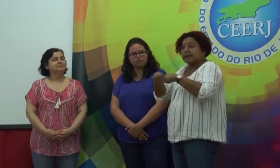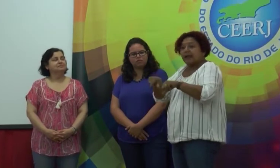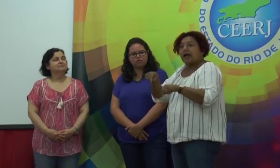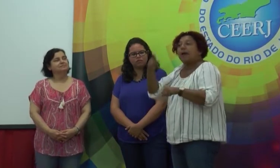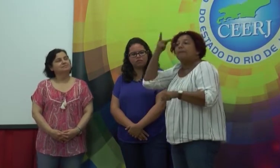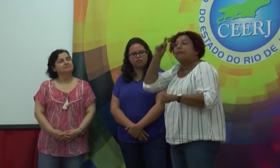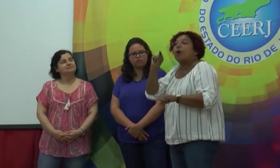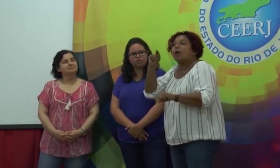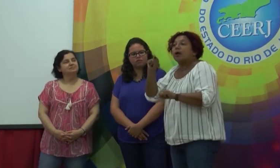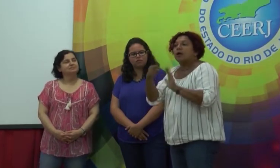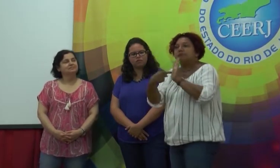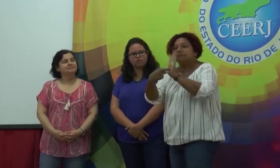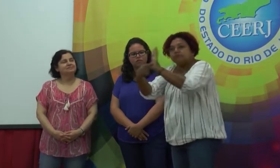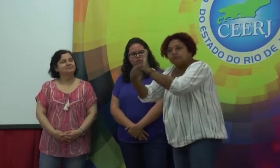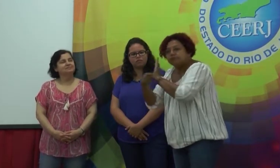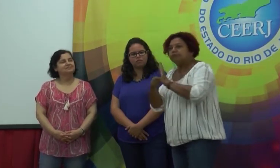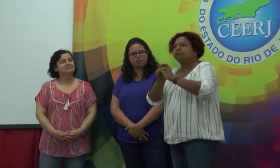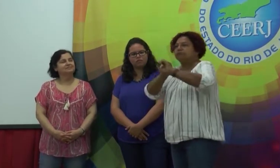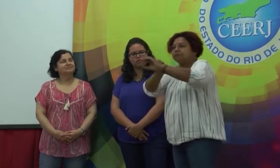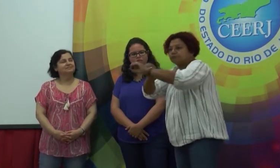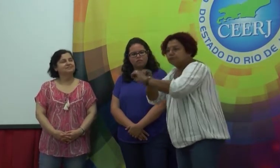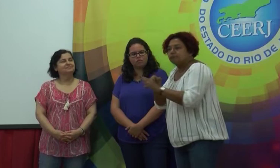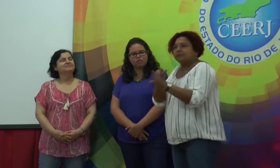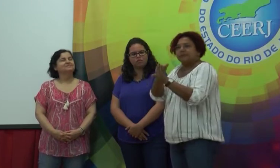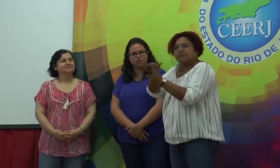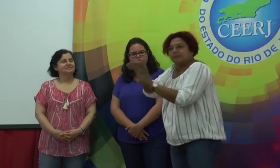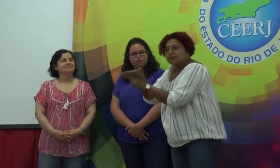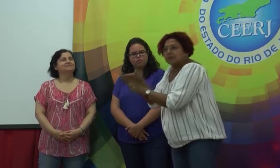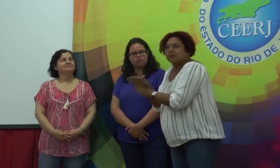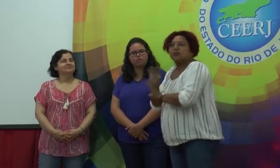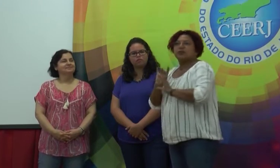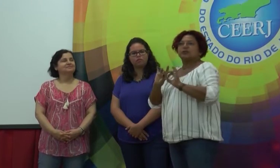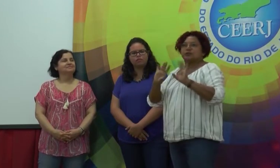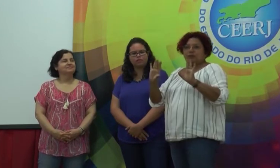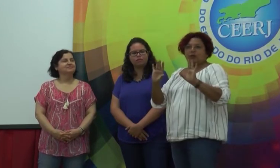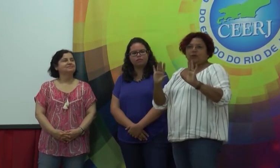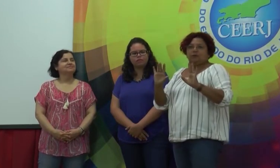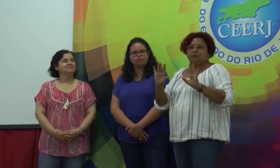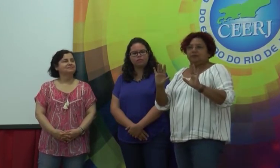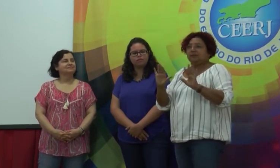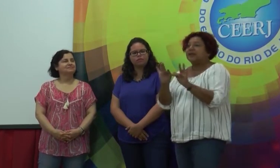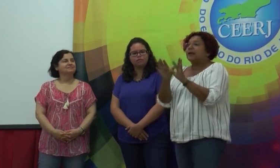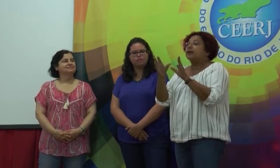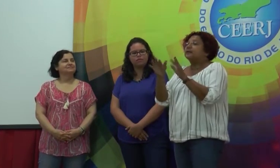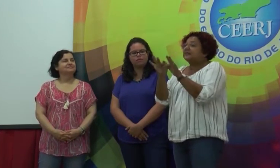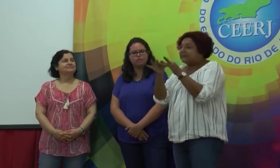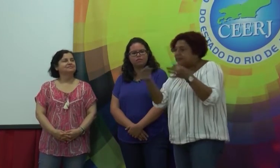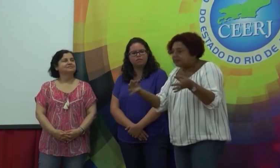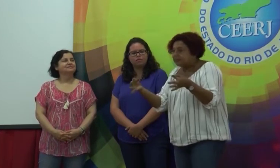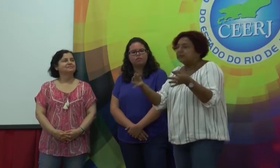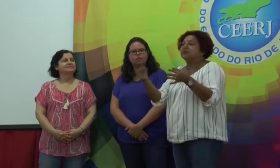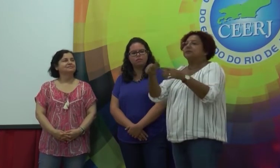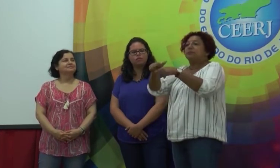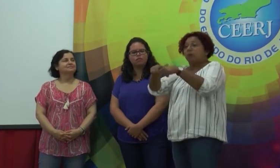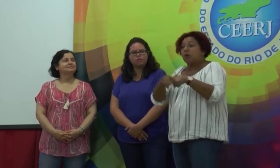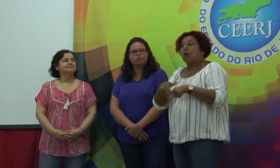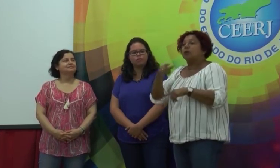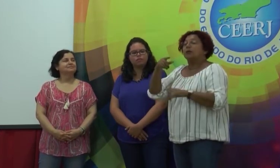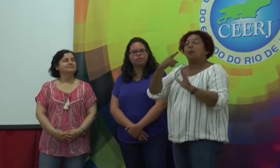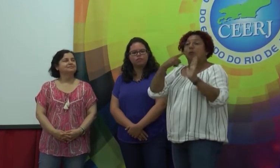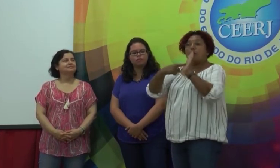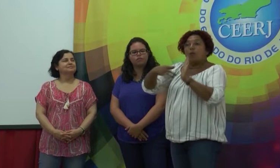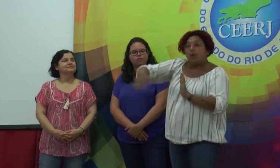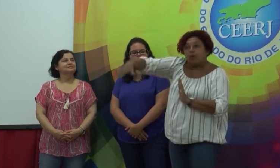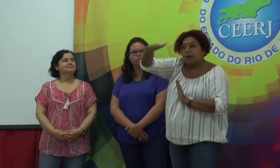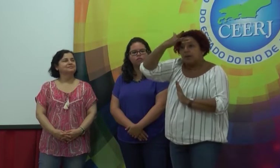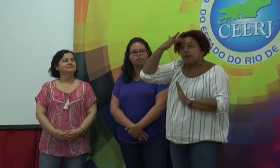Na casa espírita é mostrado, é orientado, né, com base na